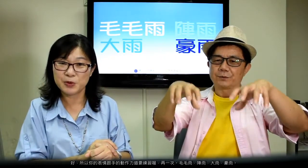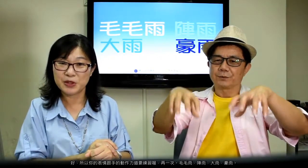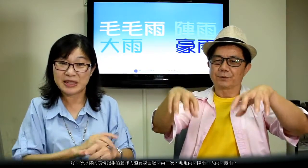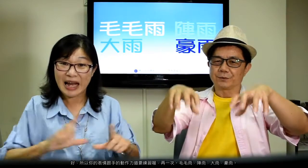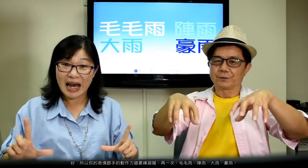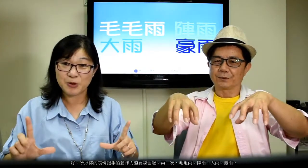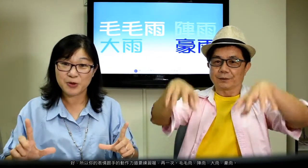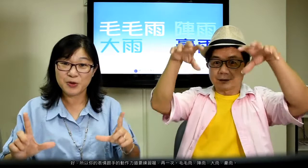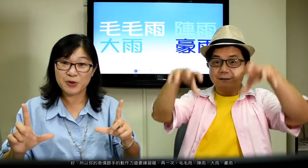大雨，